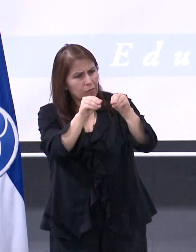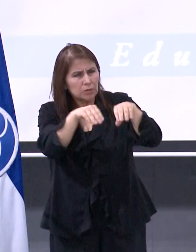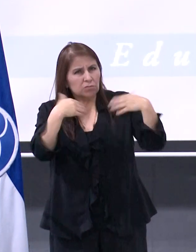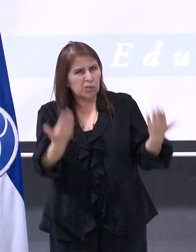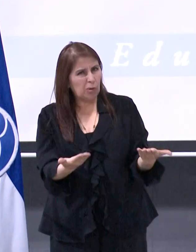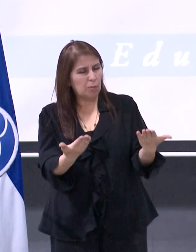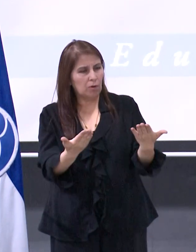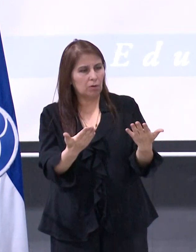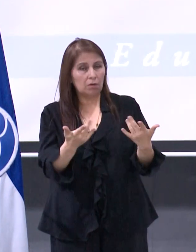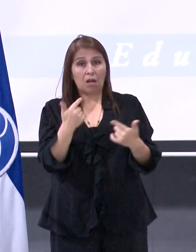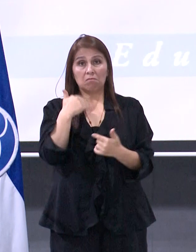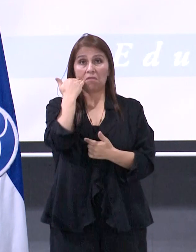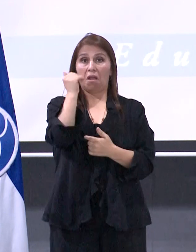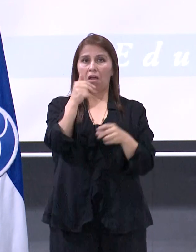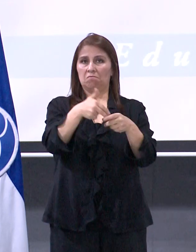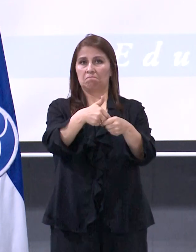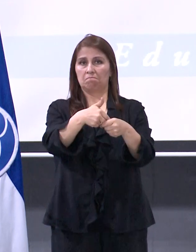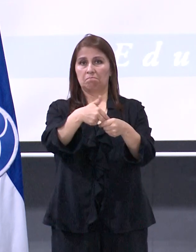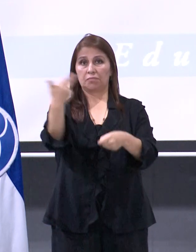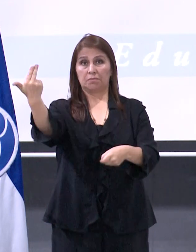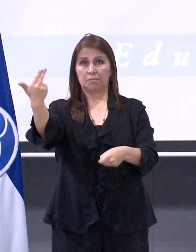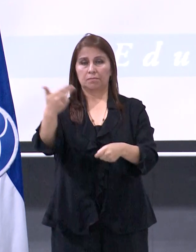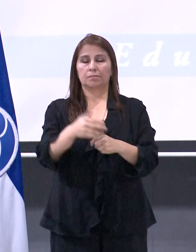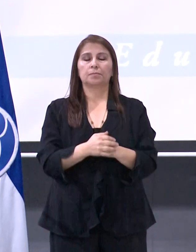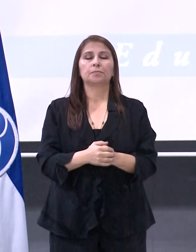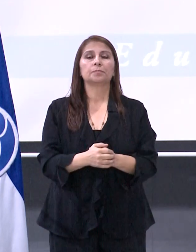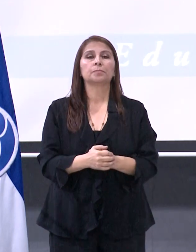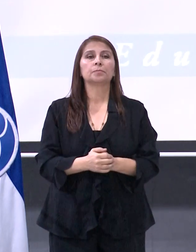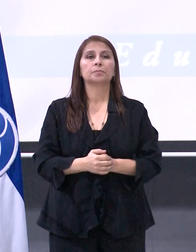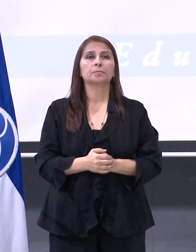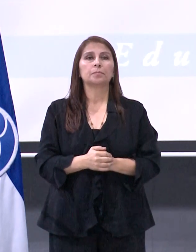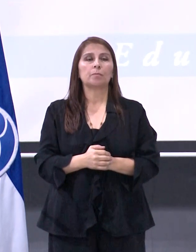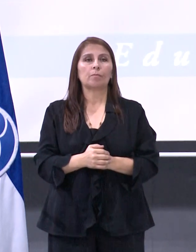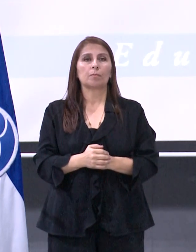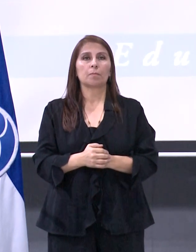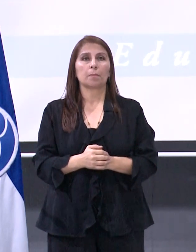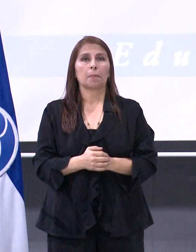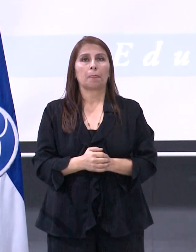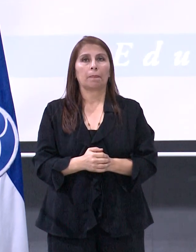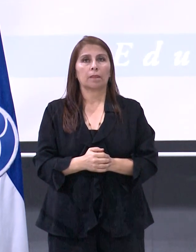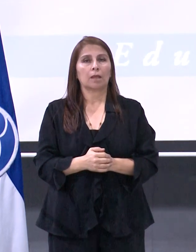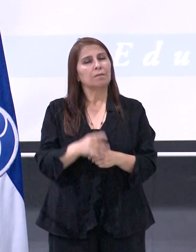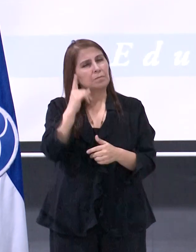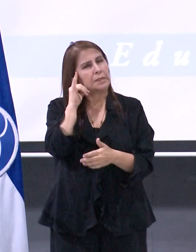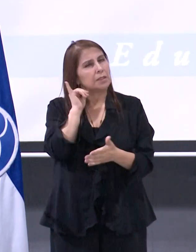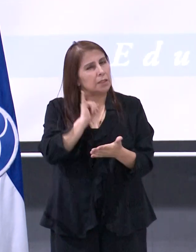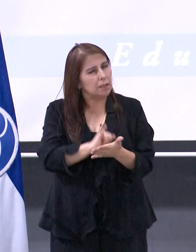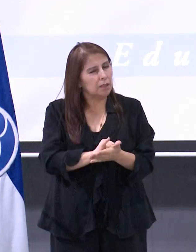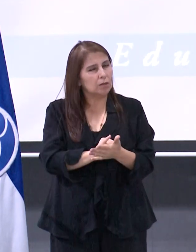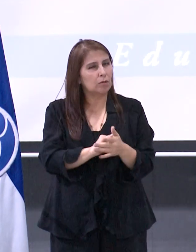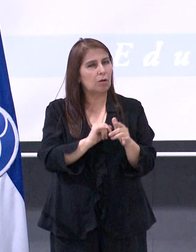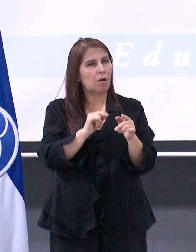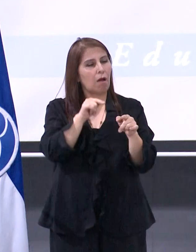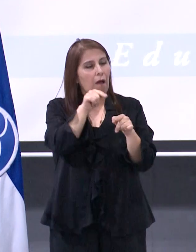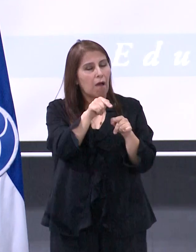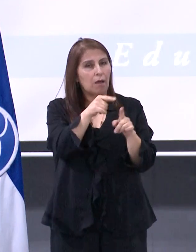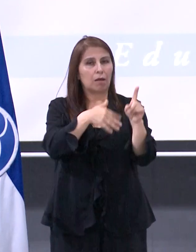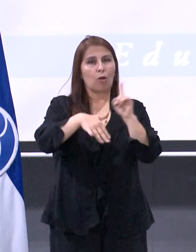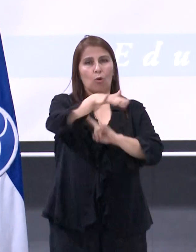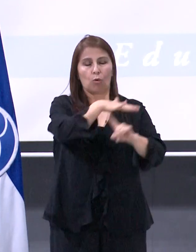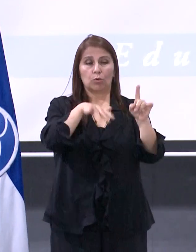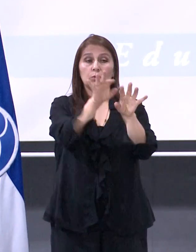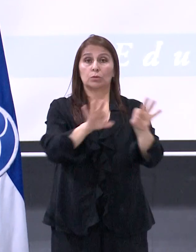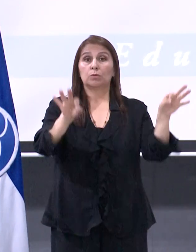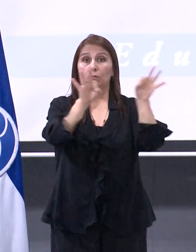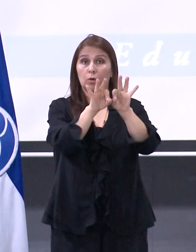se hacían en el instituto y creo que ahí hay unos elementos de contexto importantes